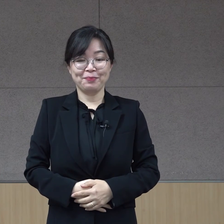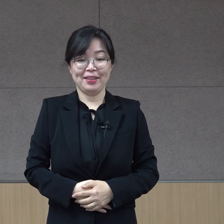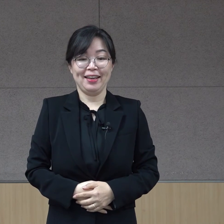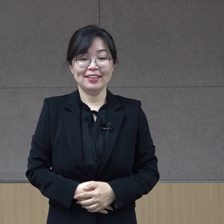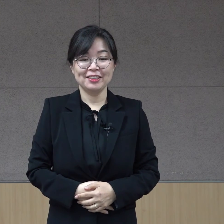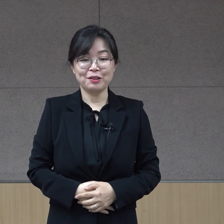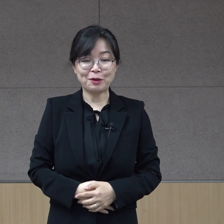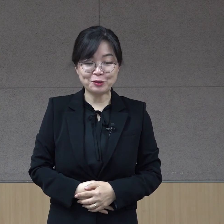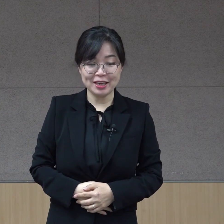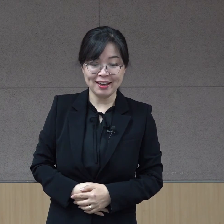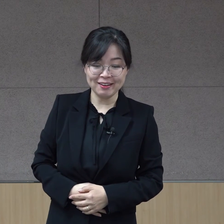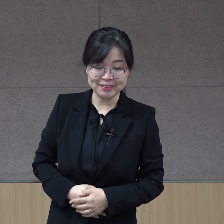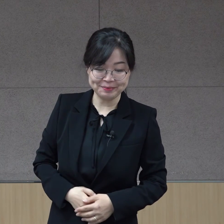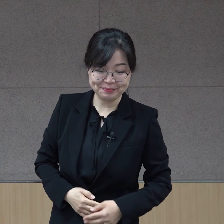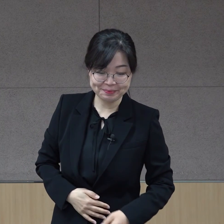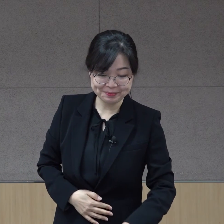네, 넘겨주세요.